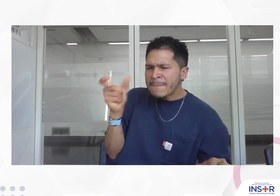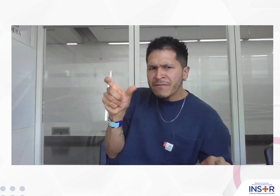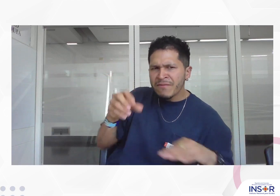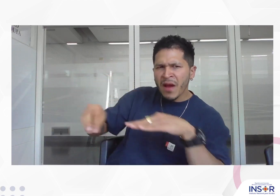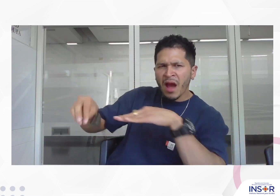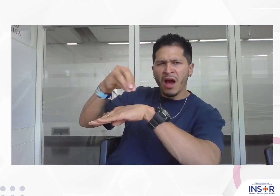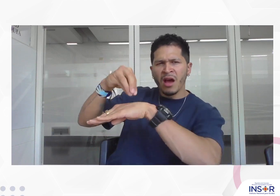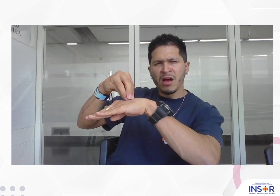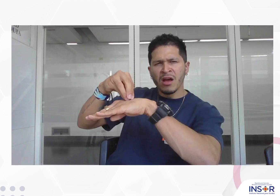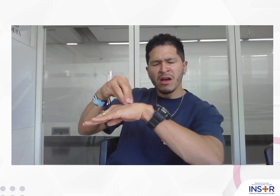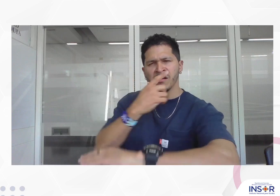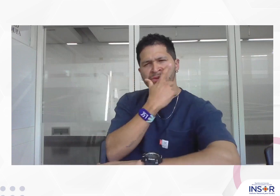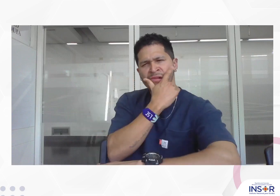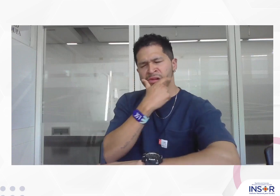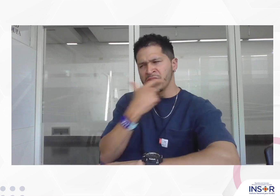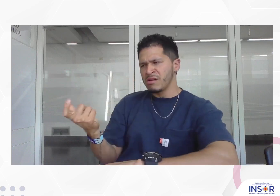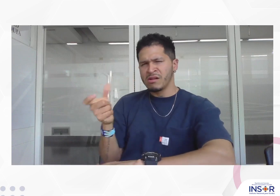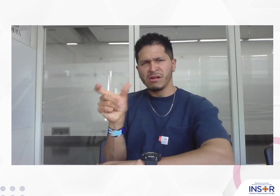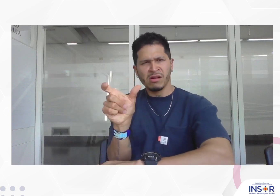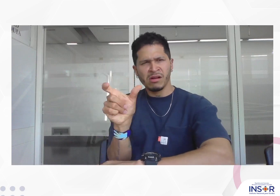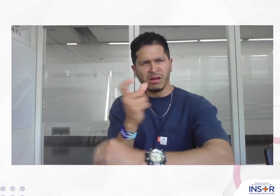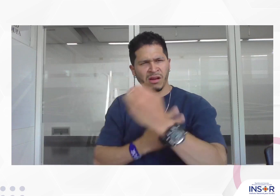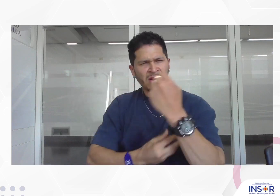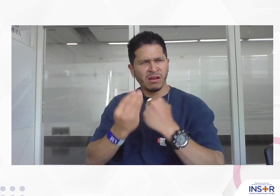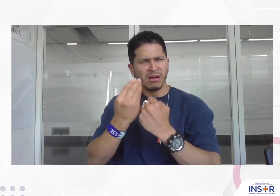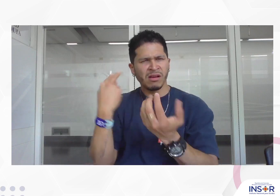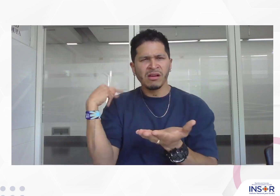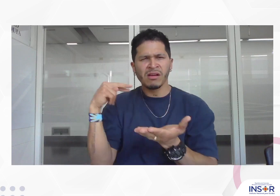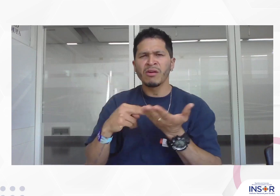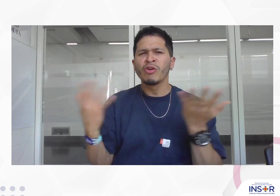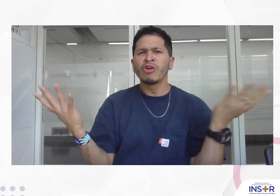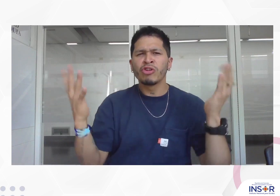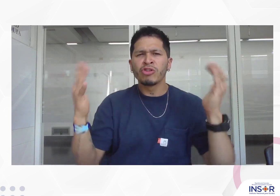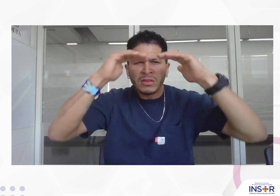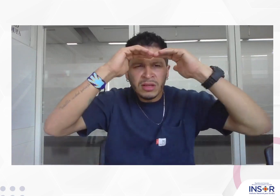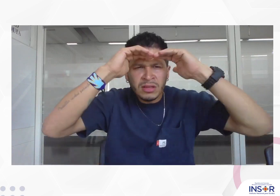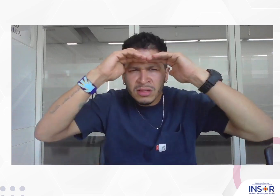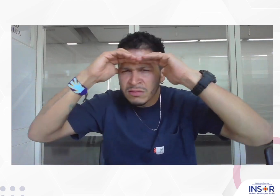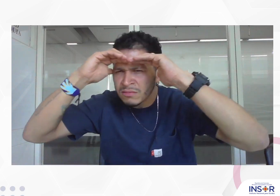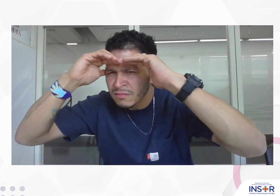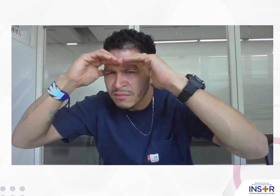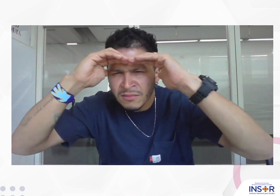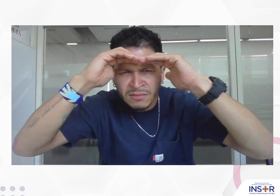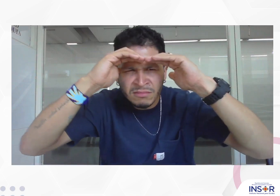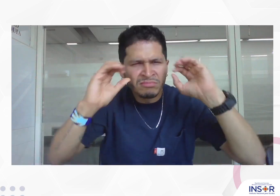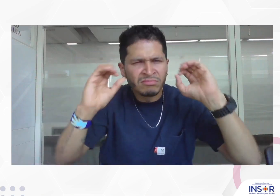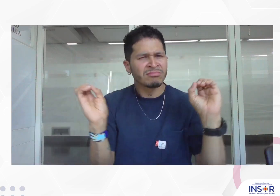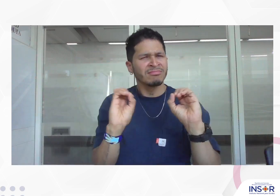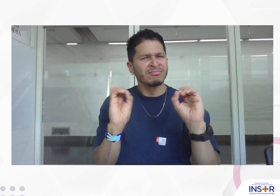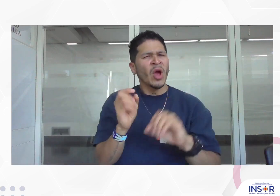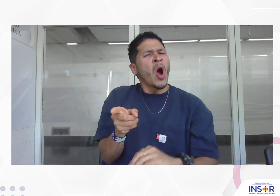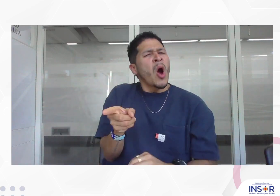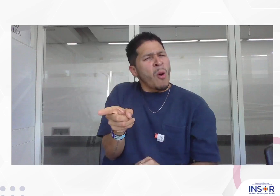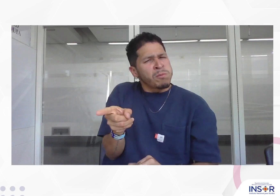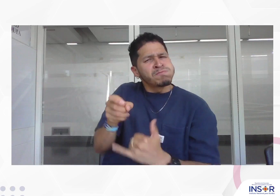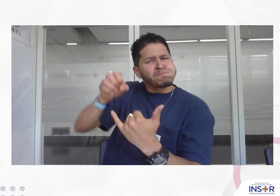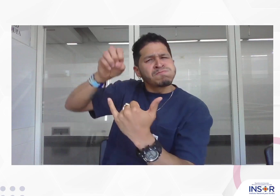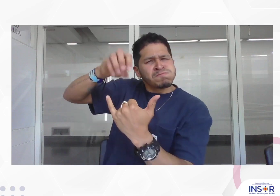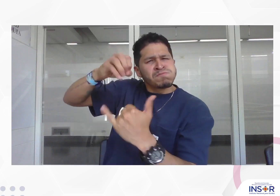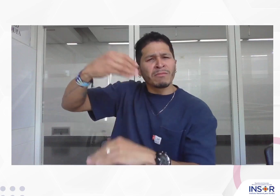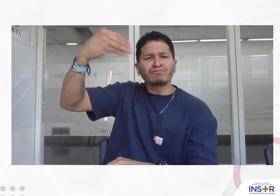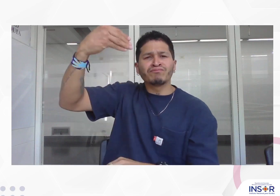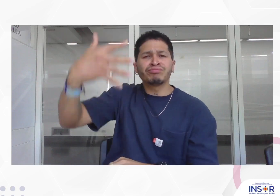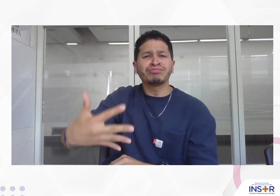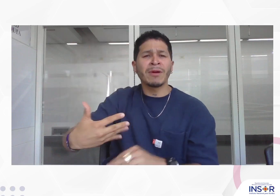fenómeno inusual que aparece allí y que nos permitiría pensar porque no hay referentes